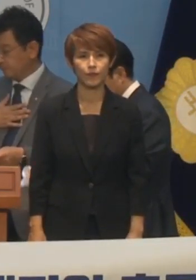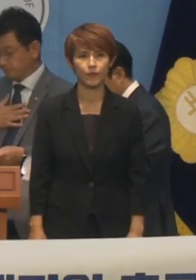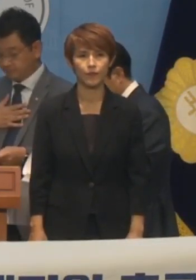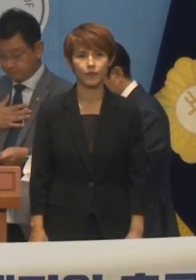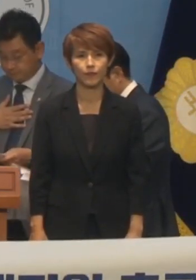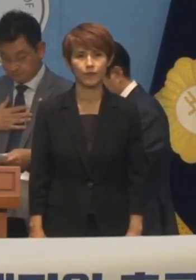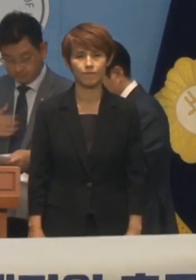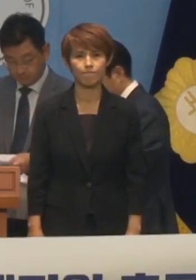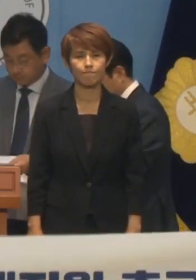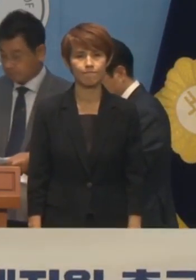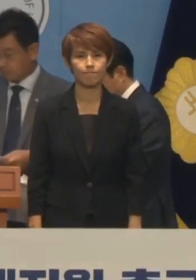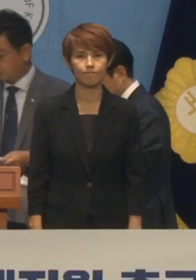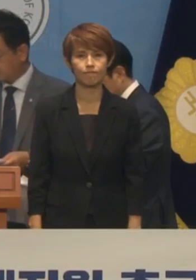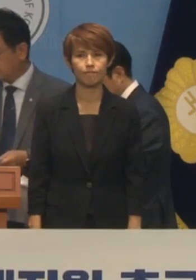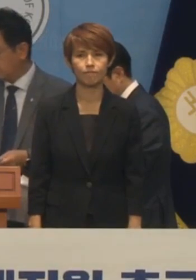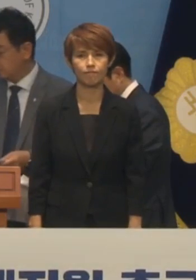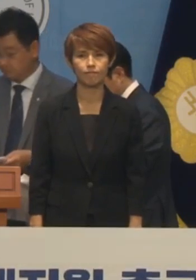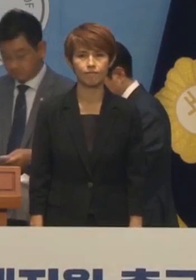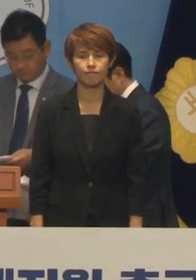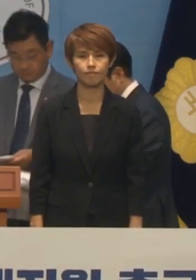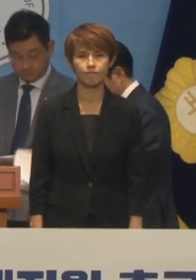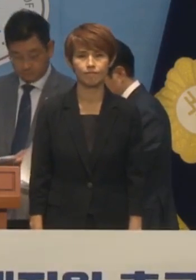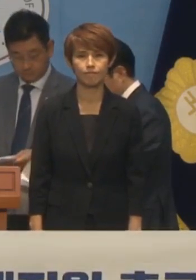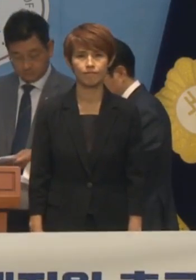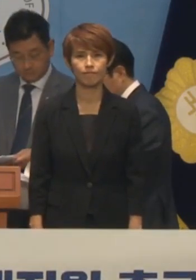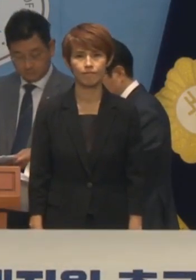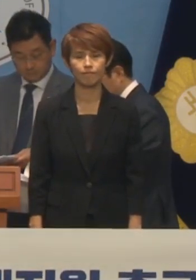이것도 끊었고. 두 번째.